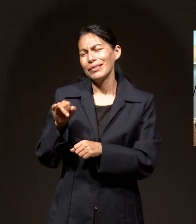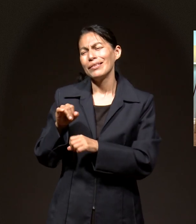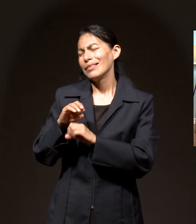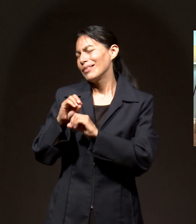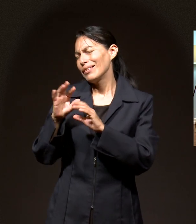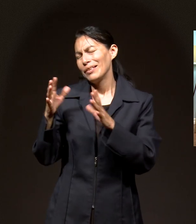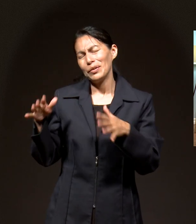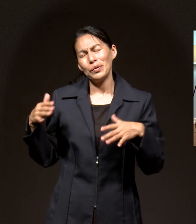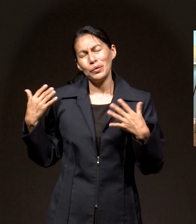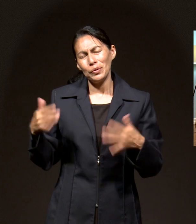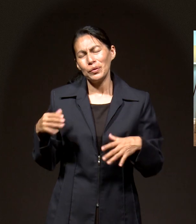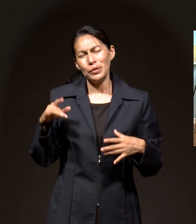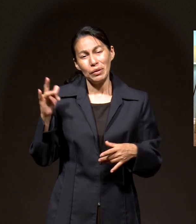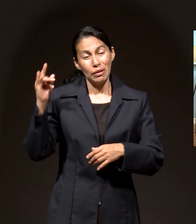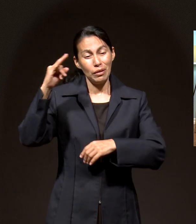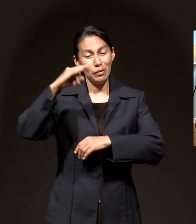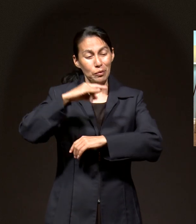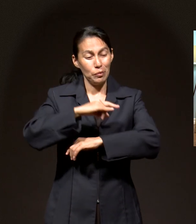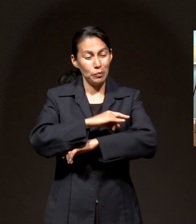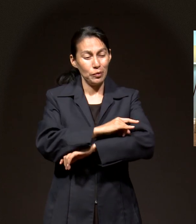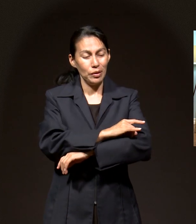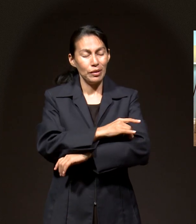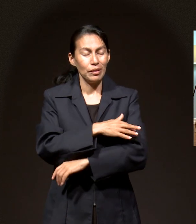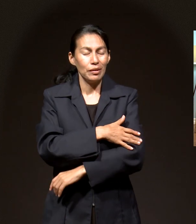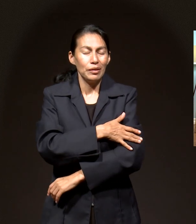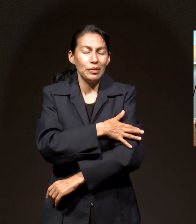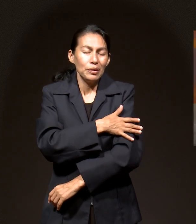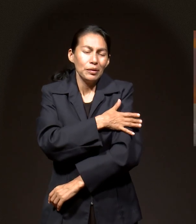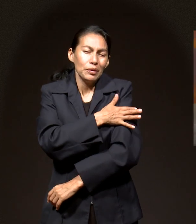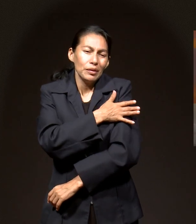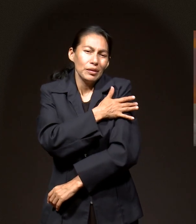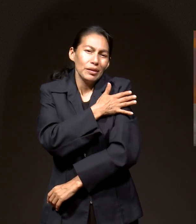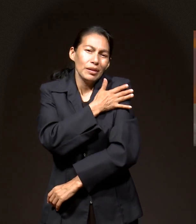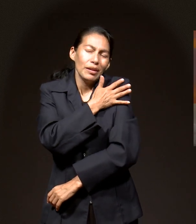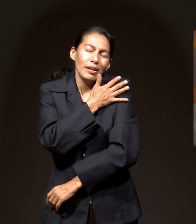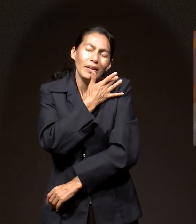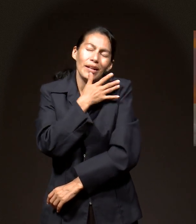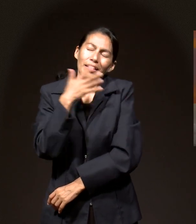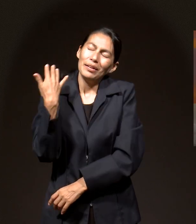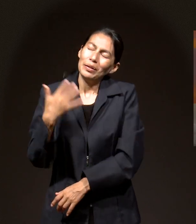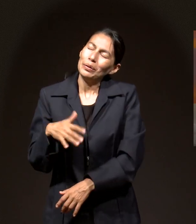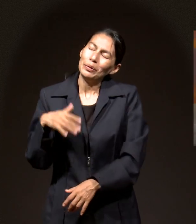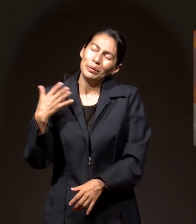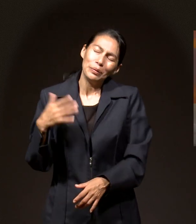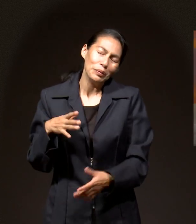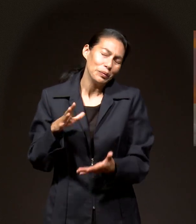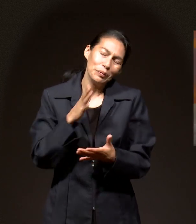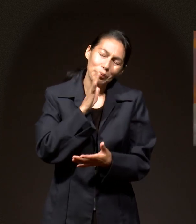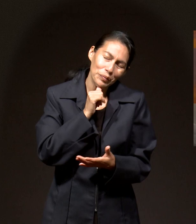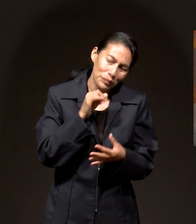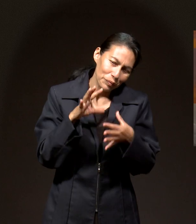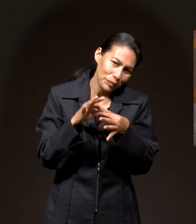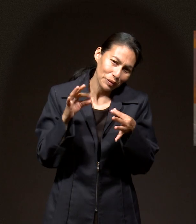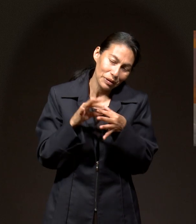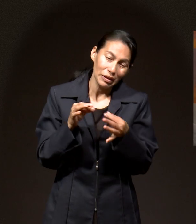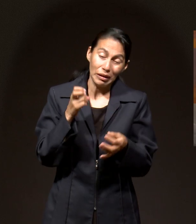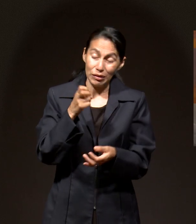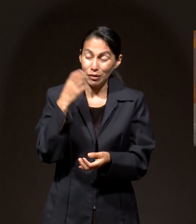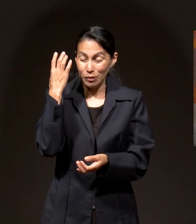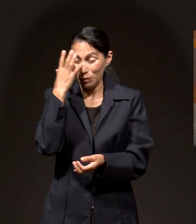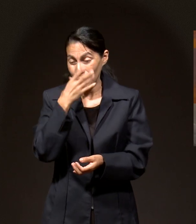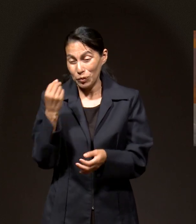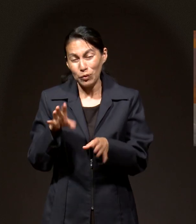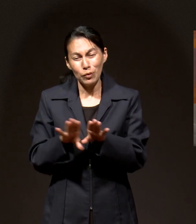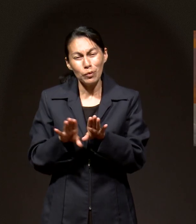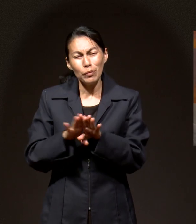Te protegeré, ¿no? Recuerdo la emoción allí en el aeropuerto, o sea, una sensación indescriptible. Amén. Qué